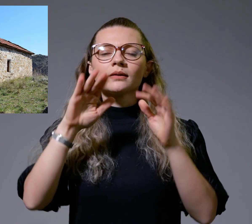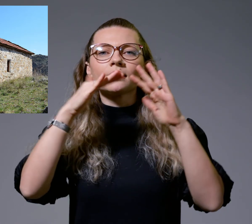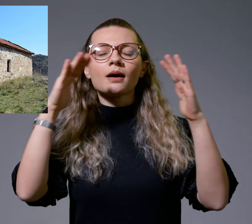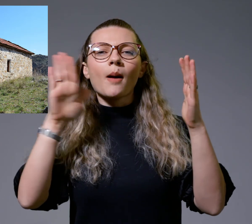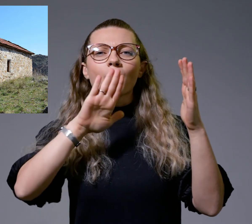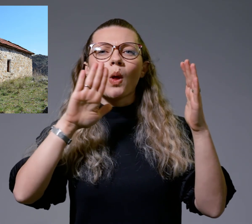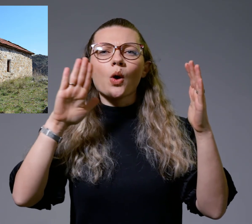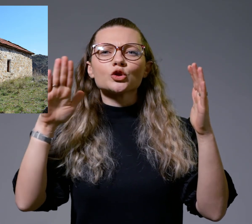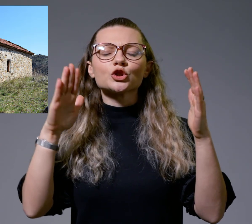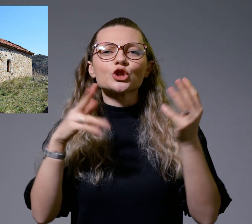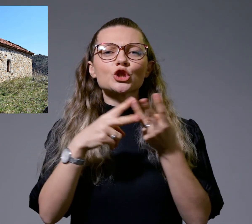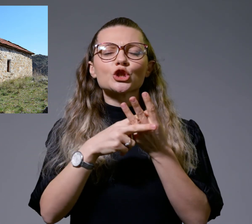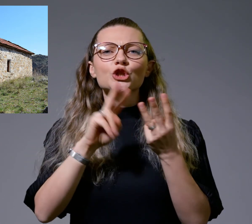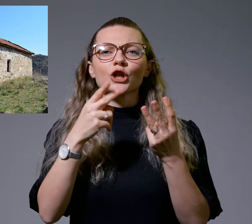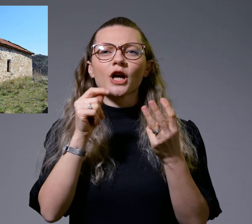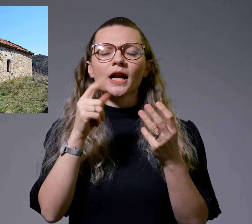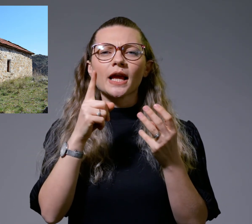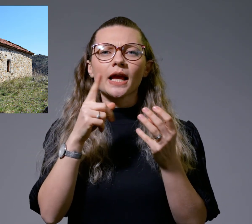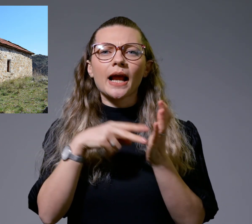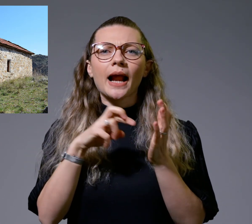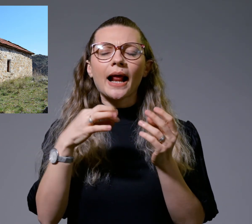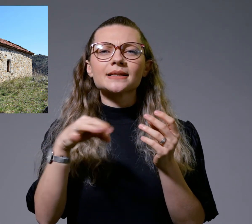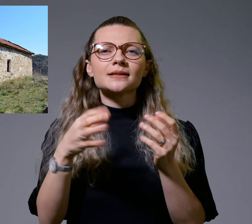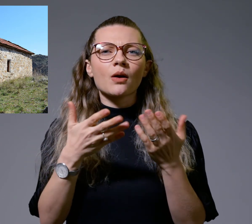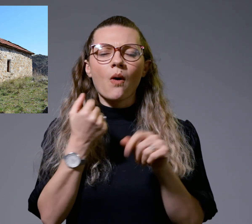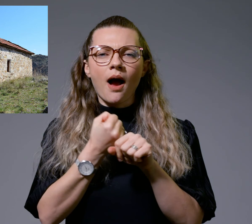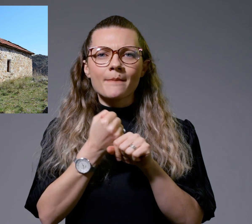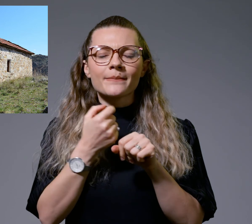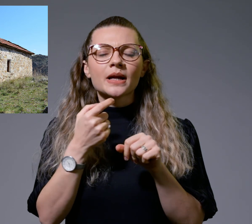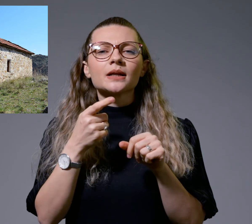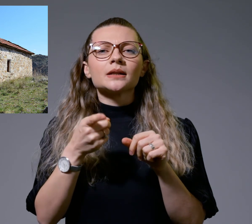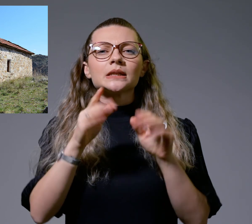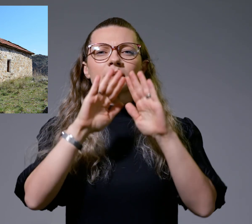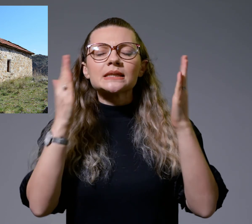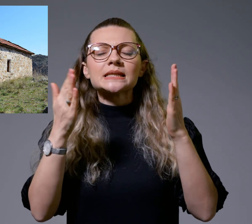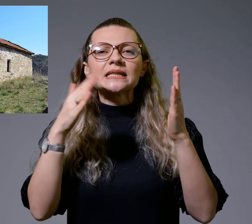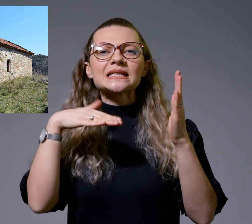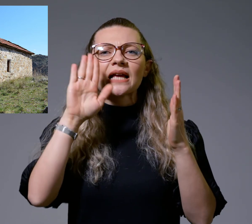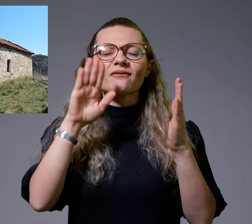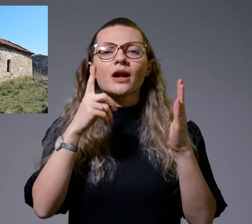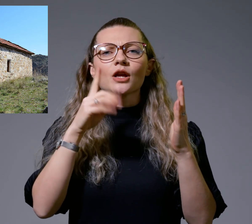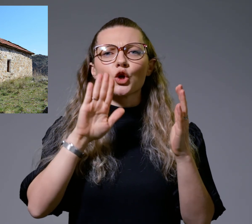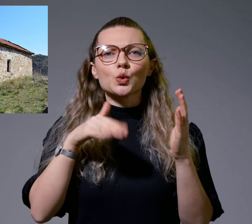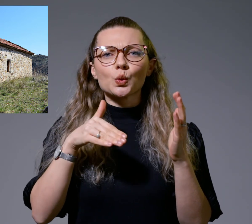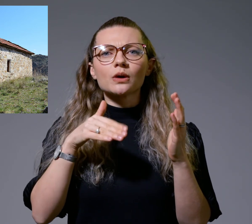од шкрилец над калканските ѕидови на север и на југ.